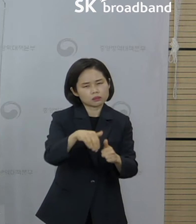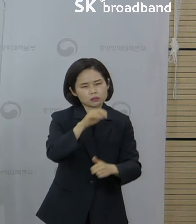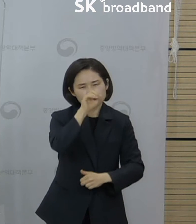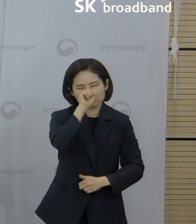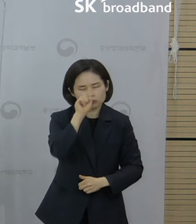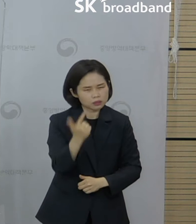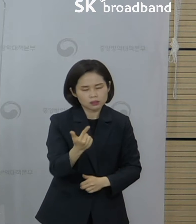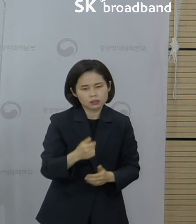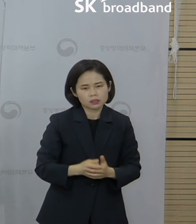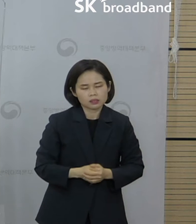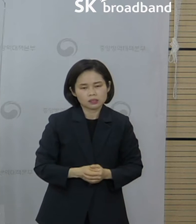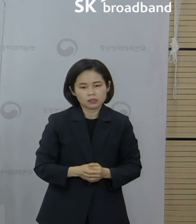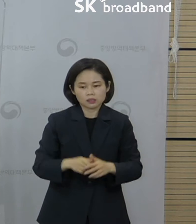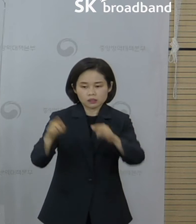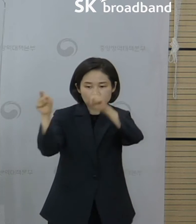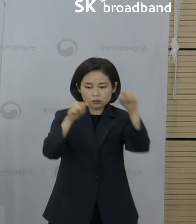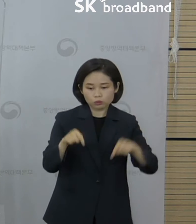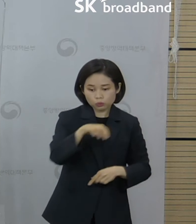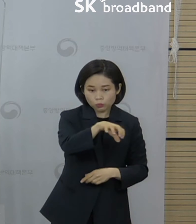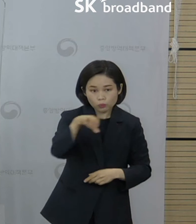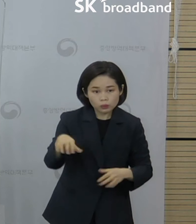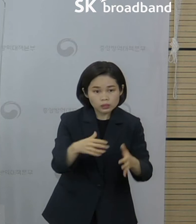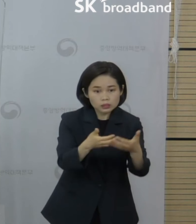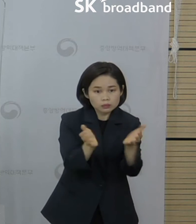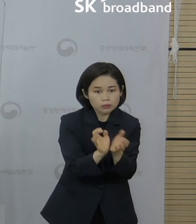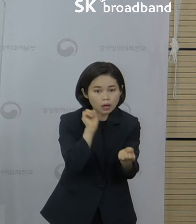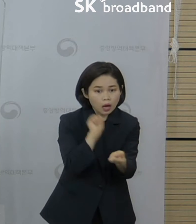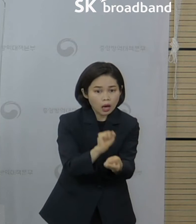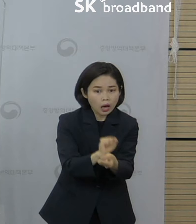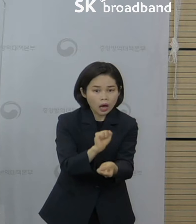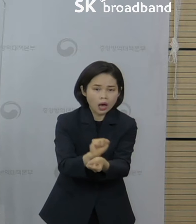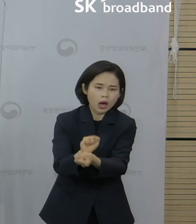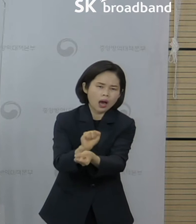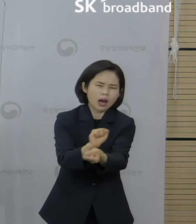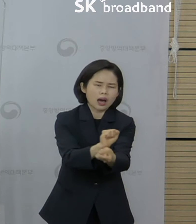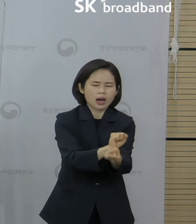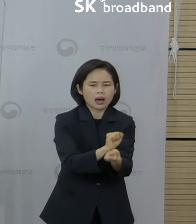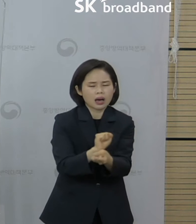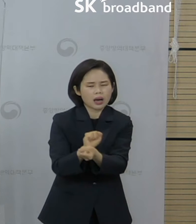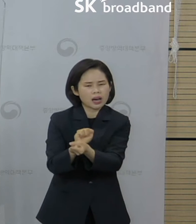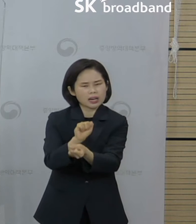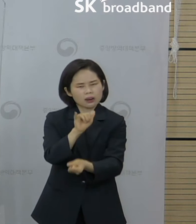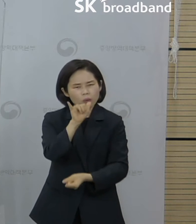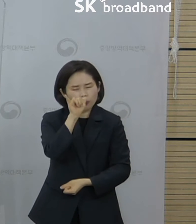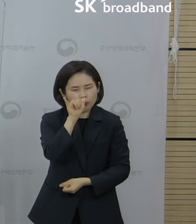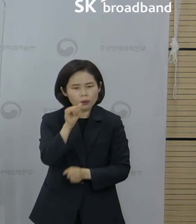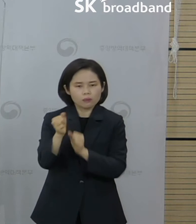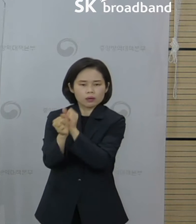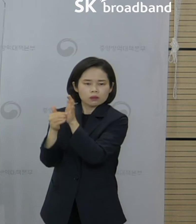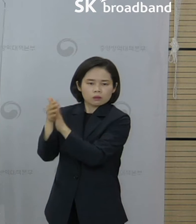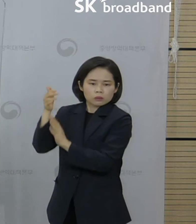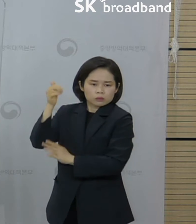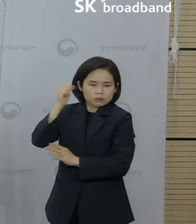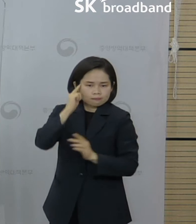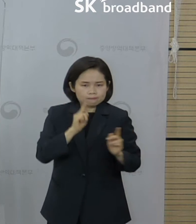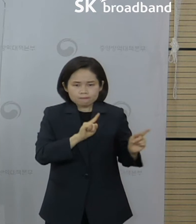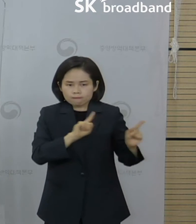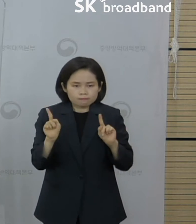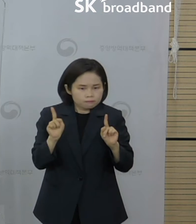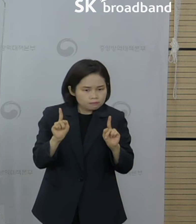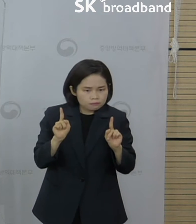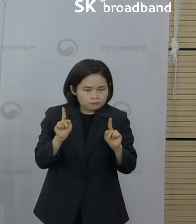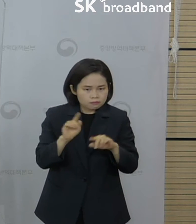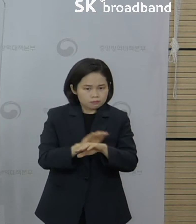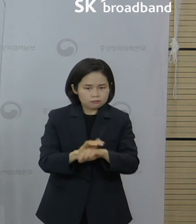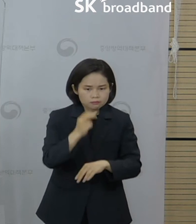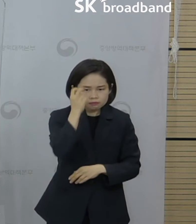여전히 전국 곳곳에서 집단 감염이 발생하고 있어서 저희 방역당국 긴장감을 최고로 높여서